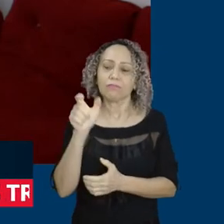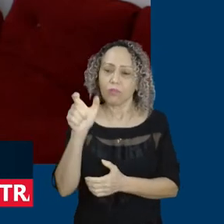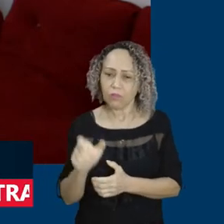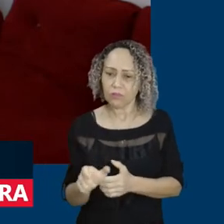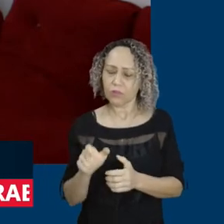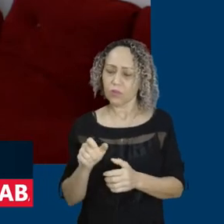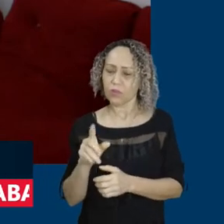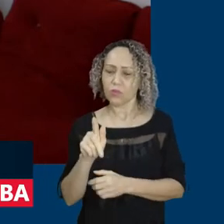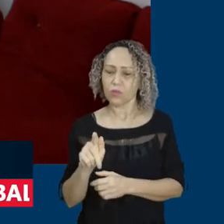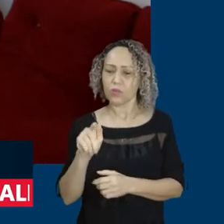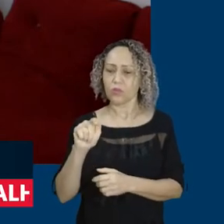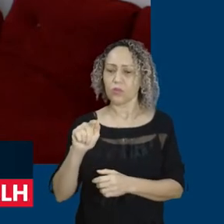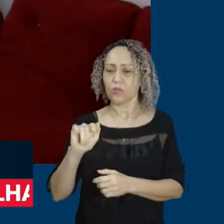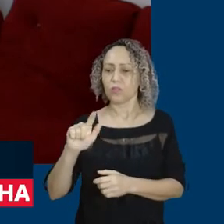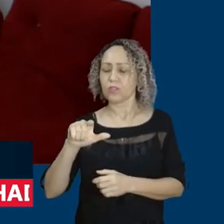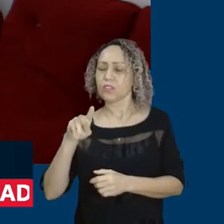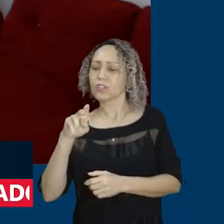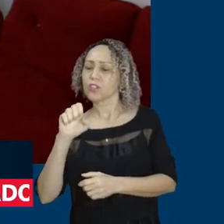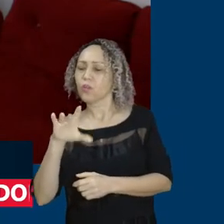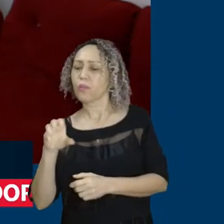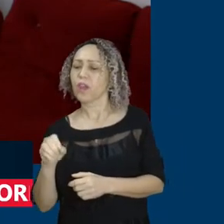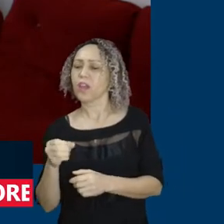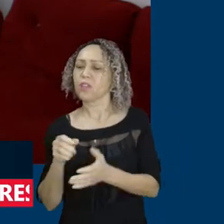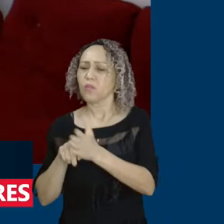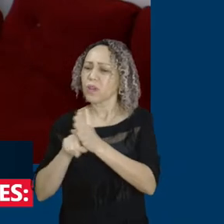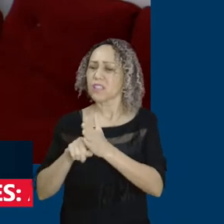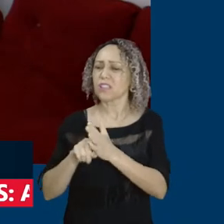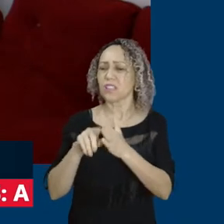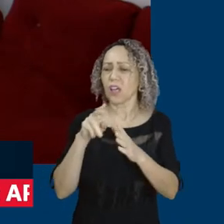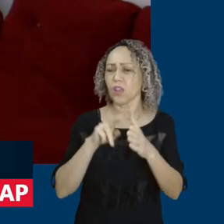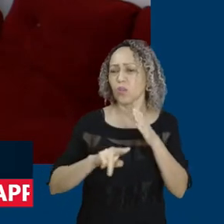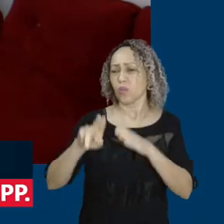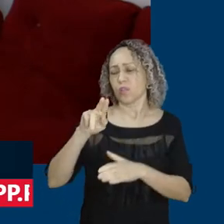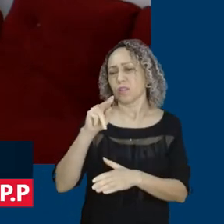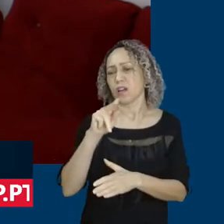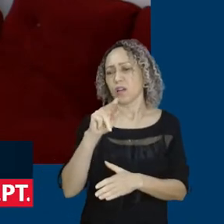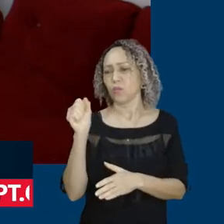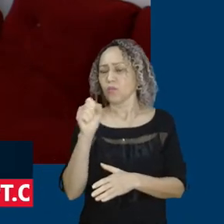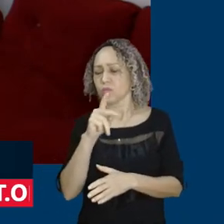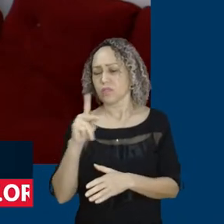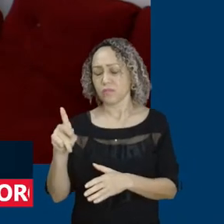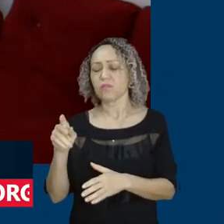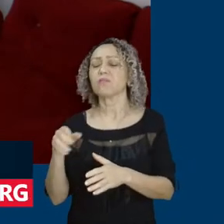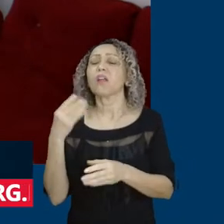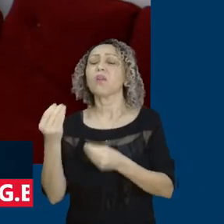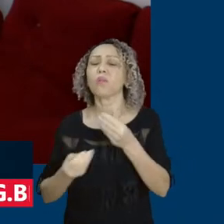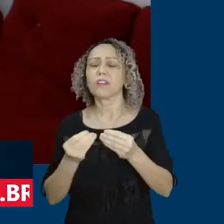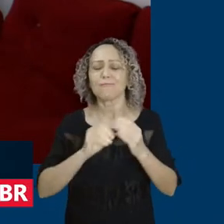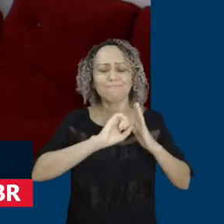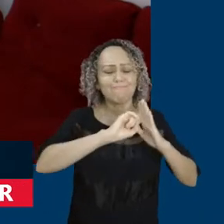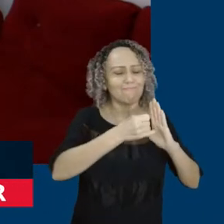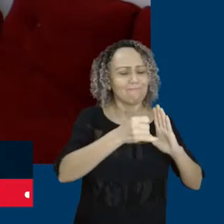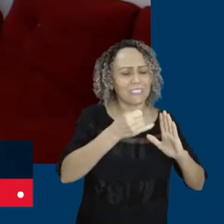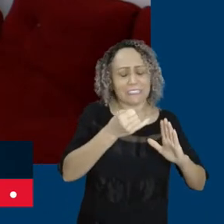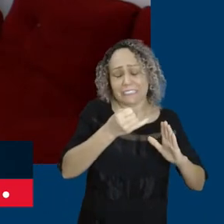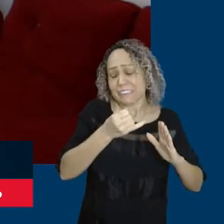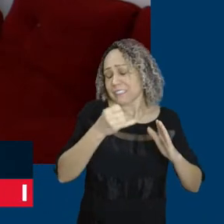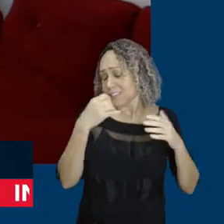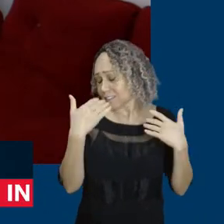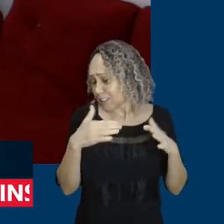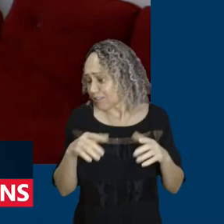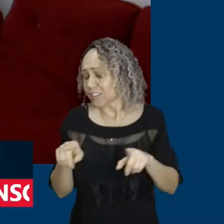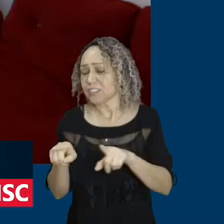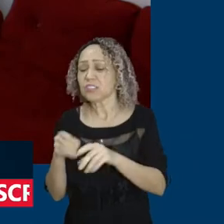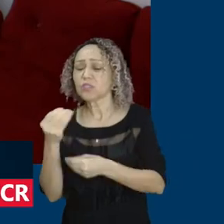dos trabalhadores não está forte porque a inflação está muito alta e não há como pressionar por melhores salários, né, por